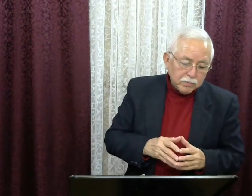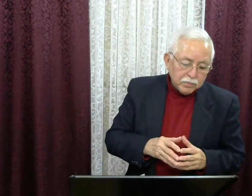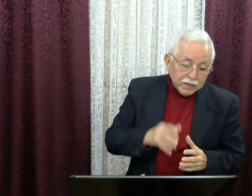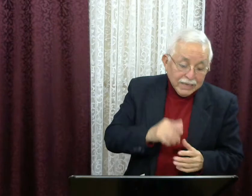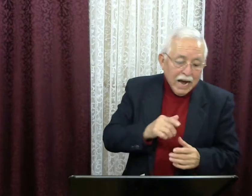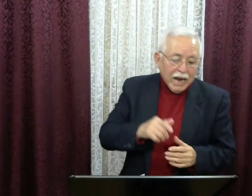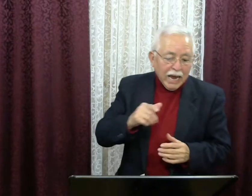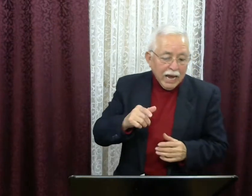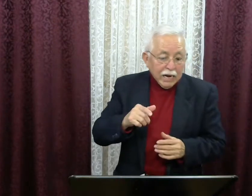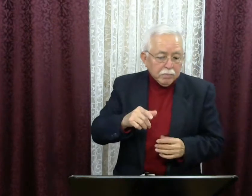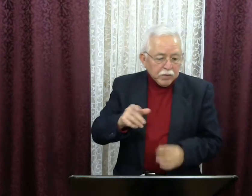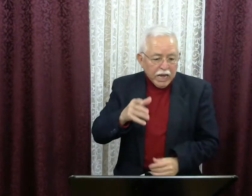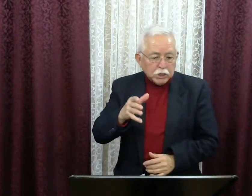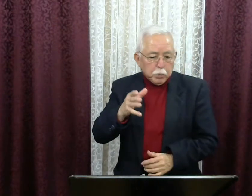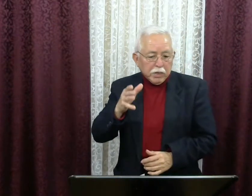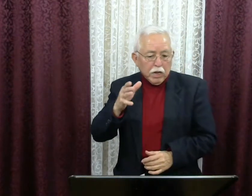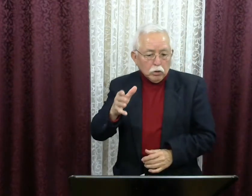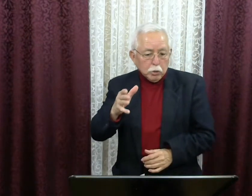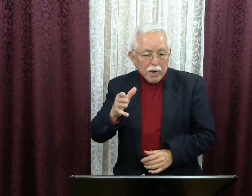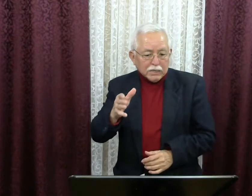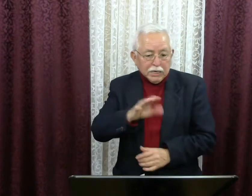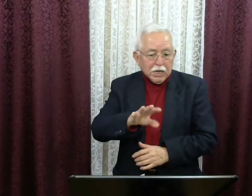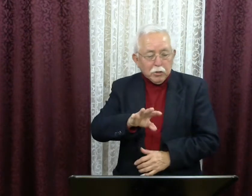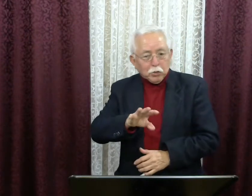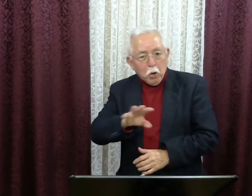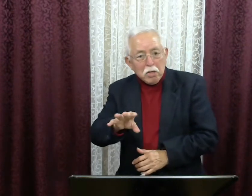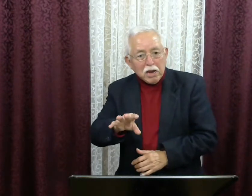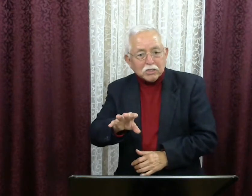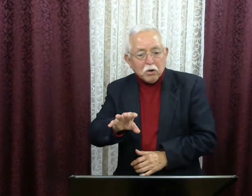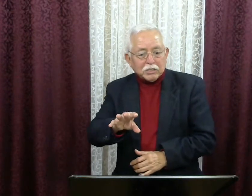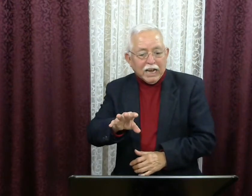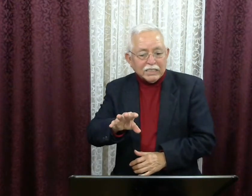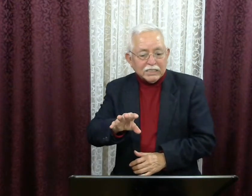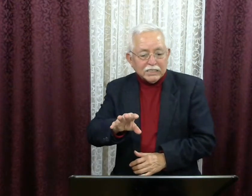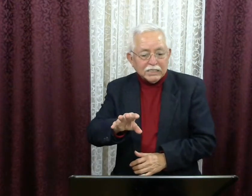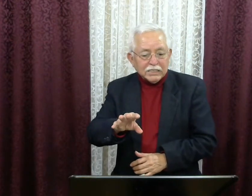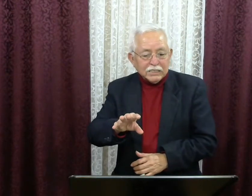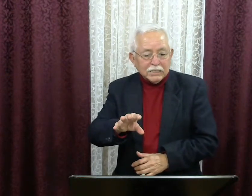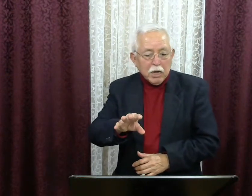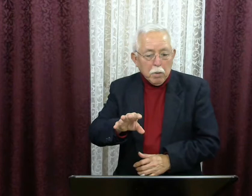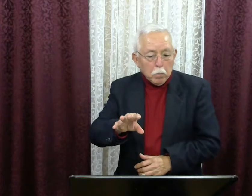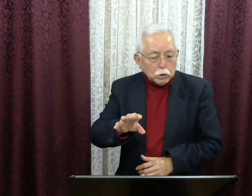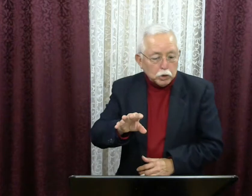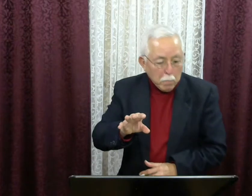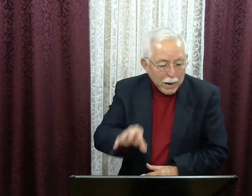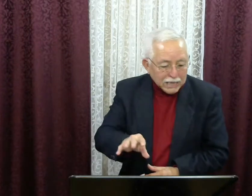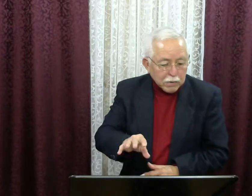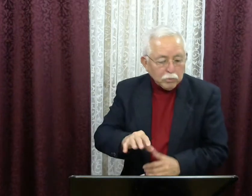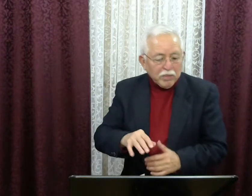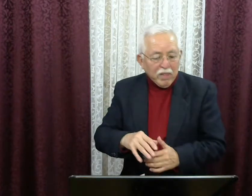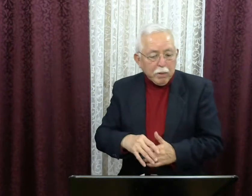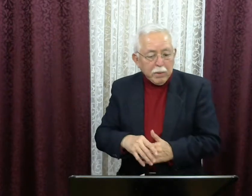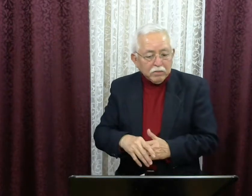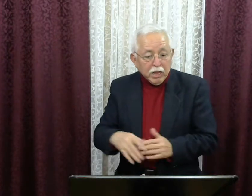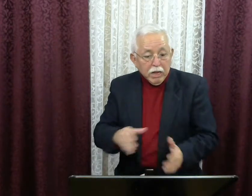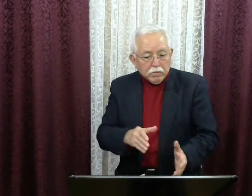Y aquel que es poderoso para hacer todas las cosas mucho más abundantemente de lo